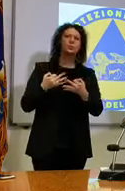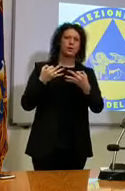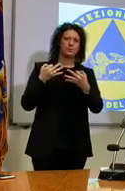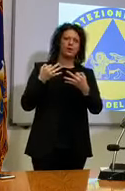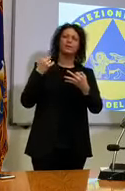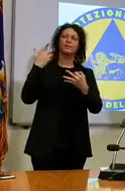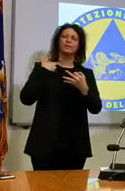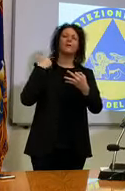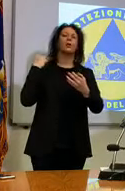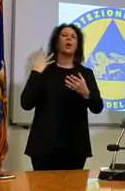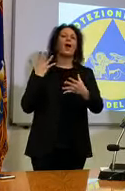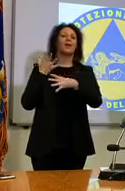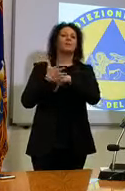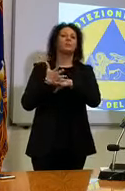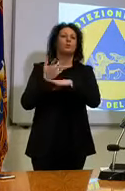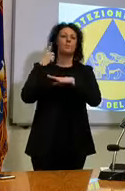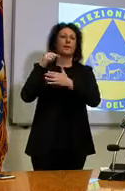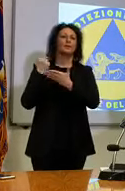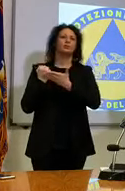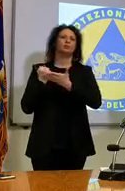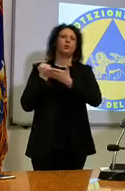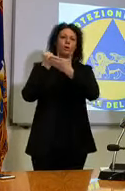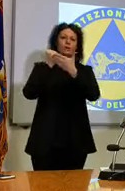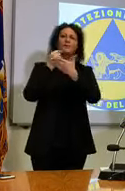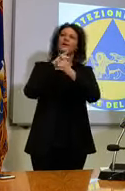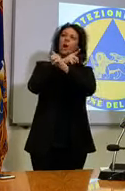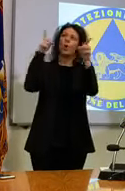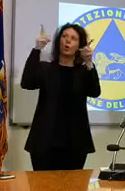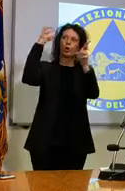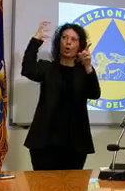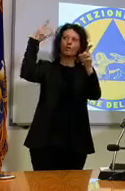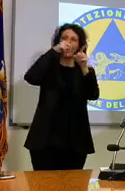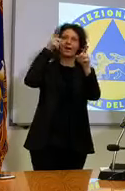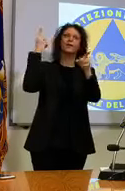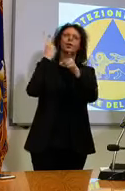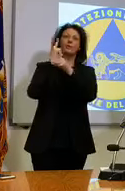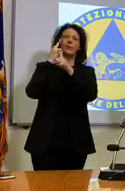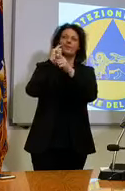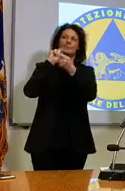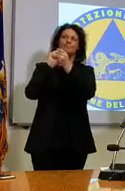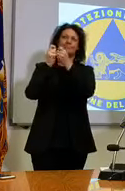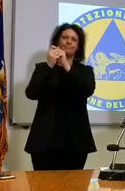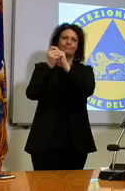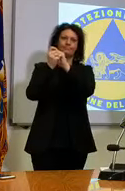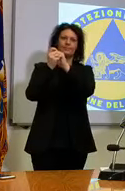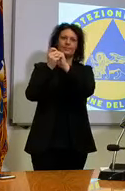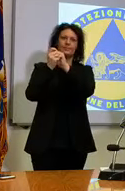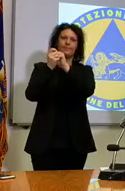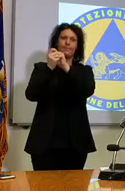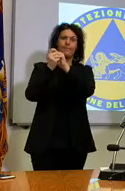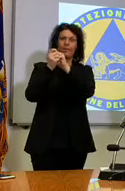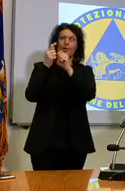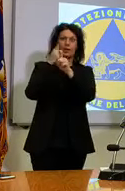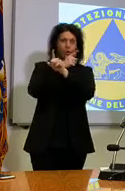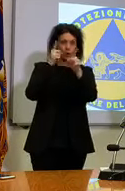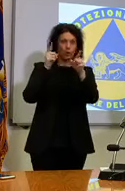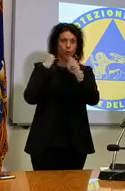costringerà i loro governanti a rivedere le posizioni. Ci ho l'impressione veramente che stiano giocando con il fuoco a casa